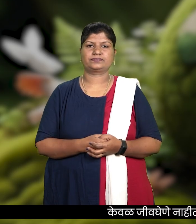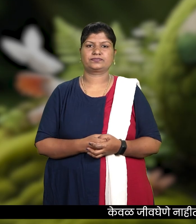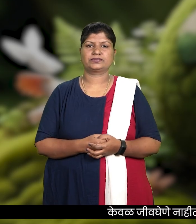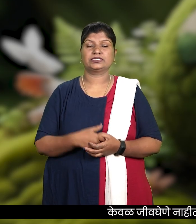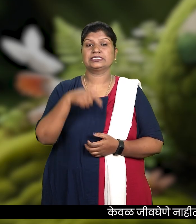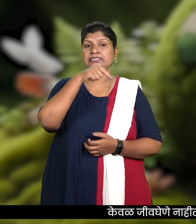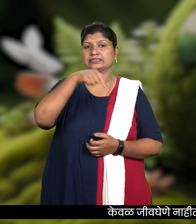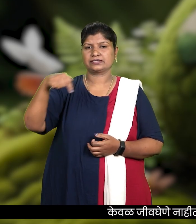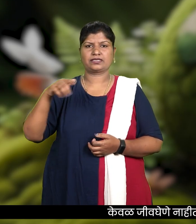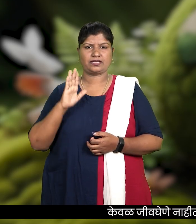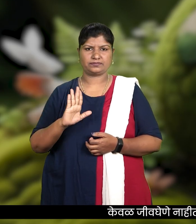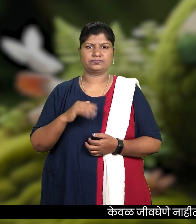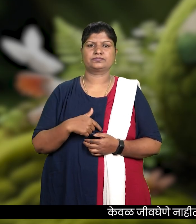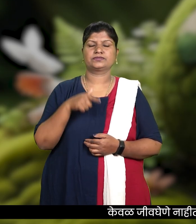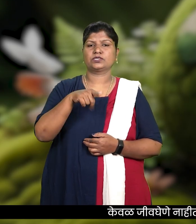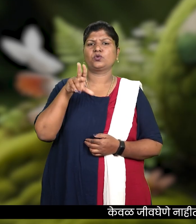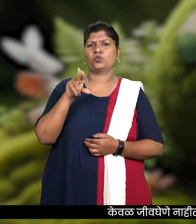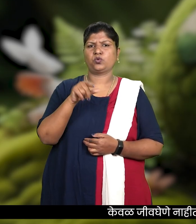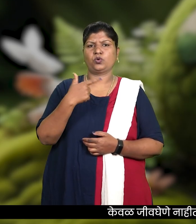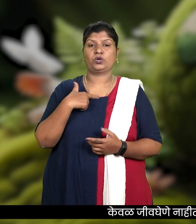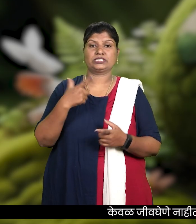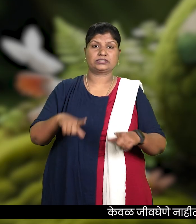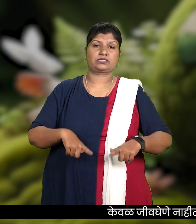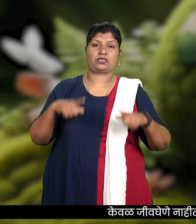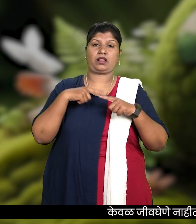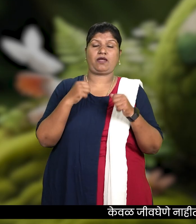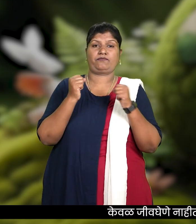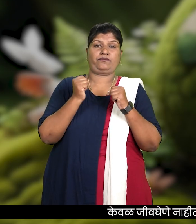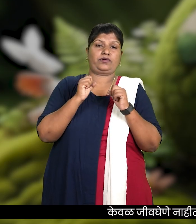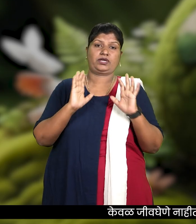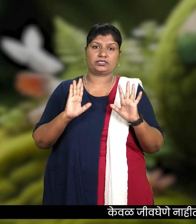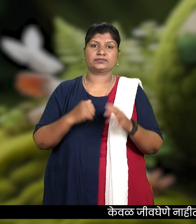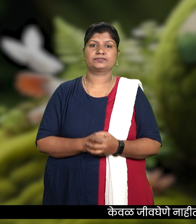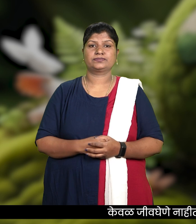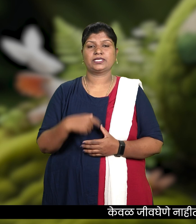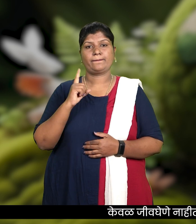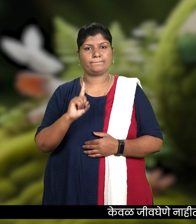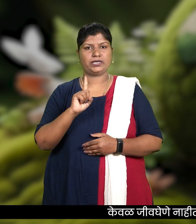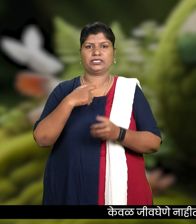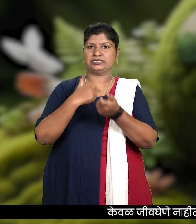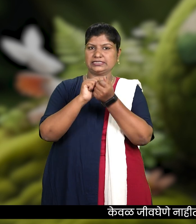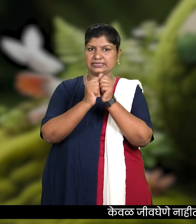केवळ जीव घेणे नाहीत तर नैसर्गिक परिसंस्थेला बदलतात किंवा नष्ट करत असतात.